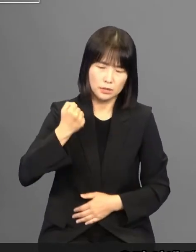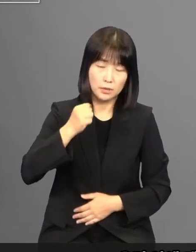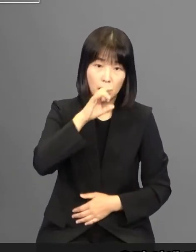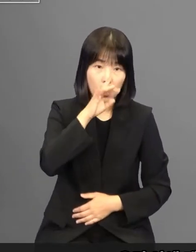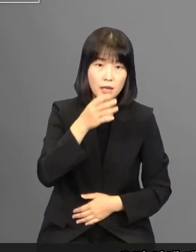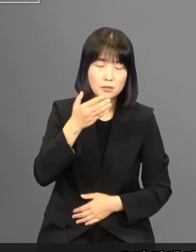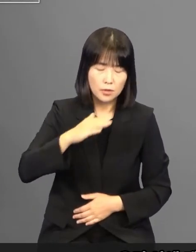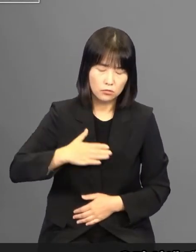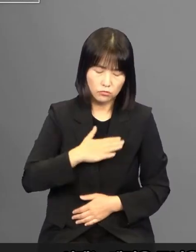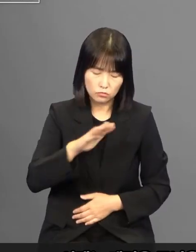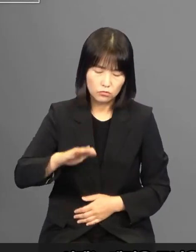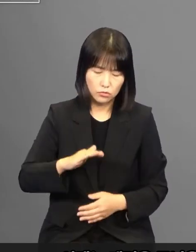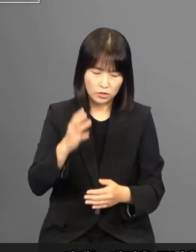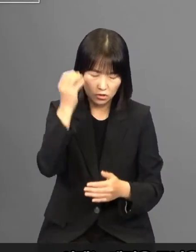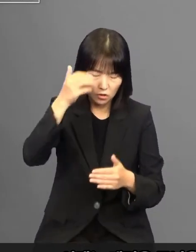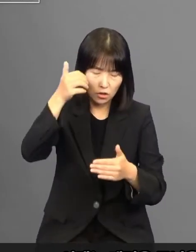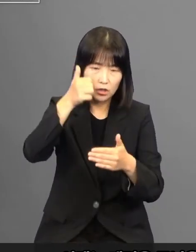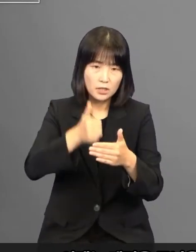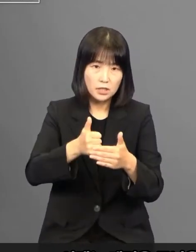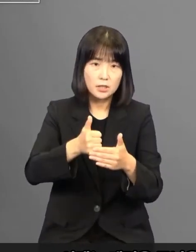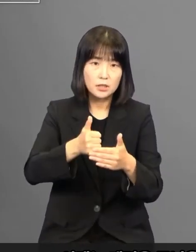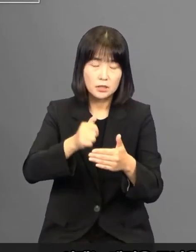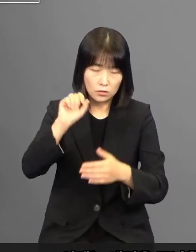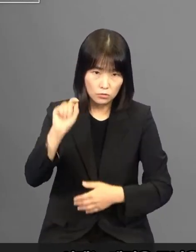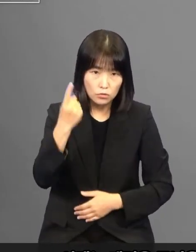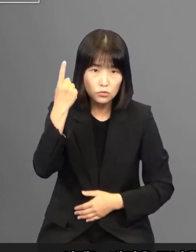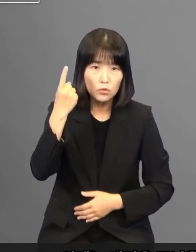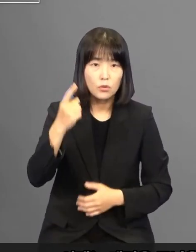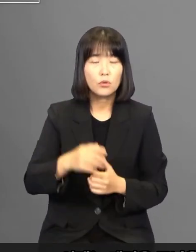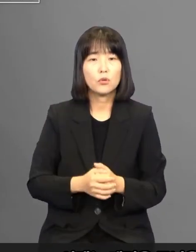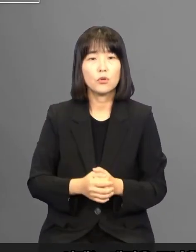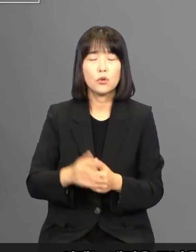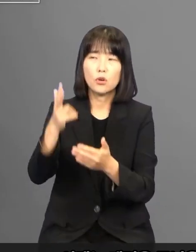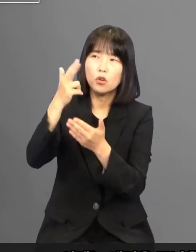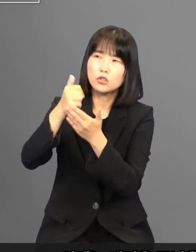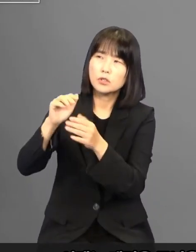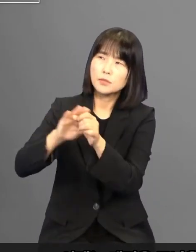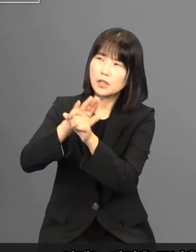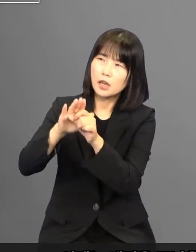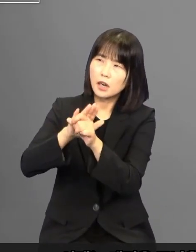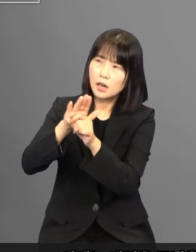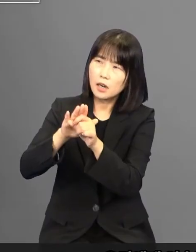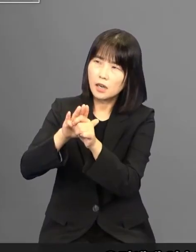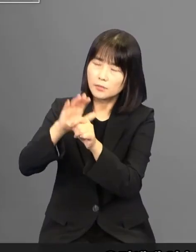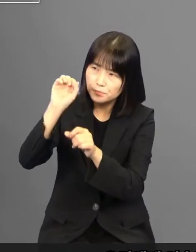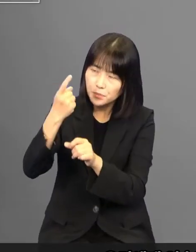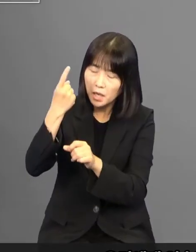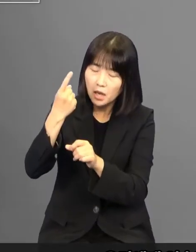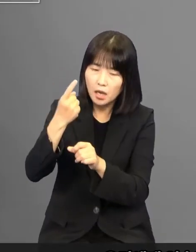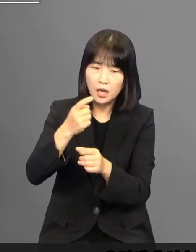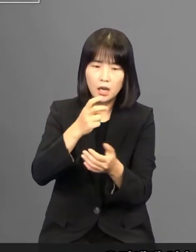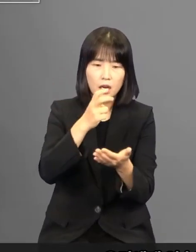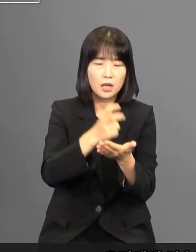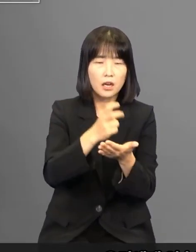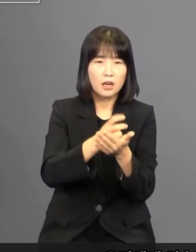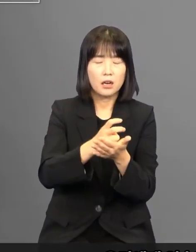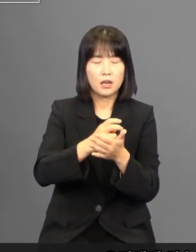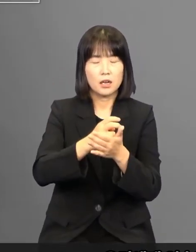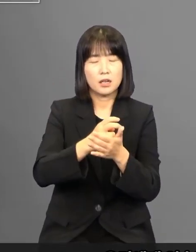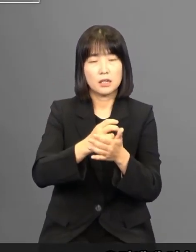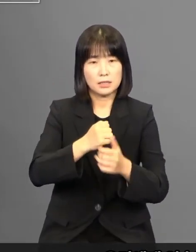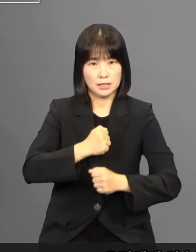안에 계신 성령으로 말미암아 이제는 계명을, 주님을 사랑함으로 지킬 수 있는 힘이 우리에게 있습니까?